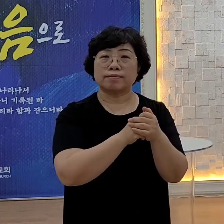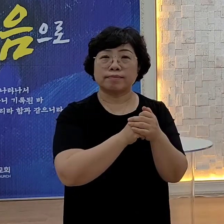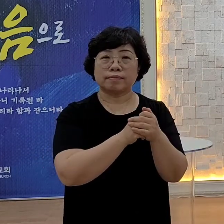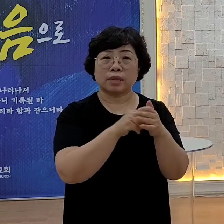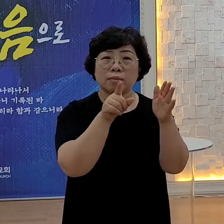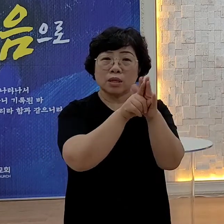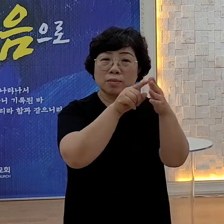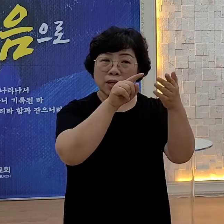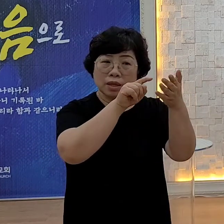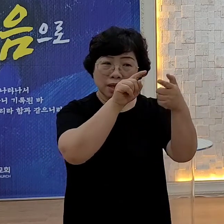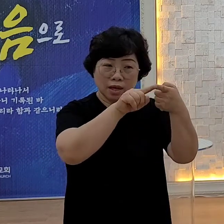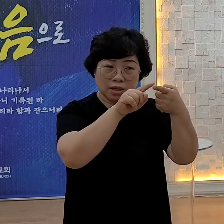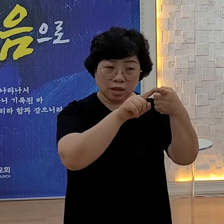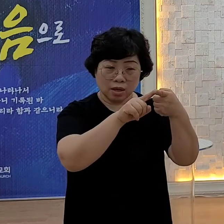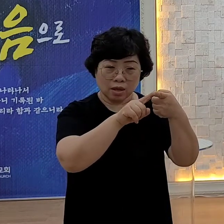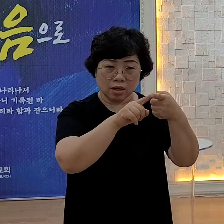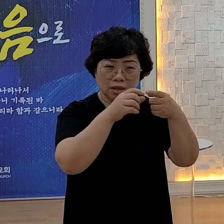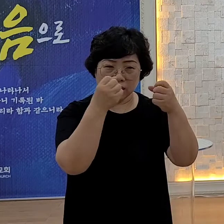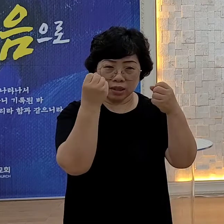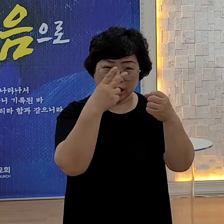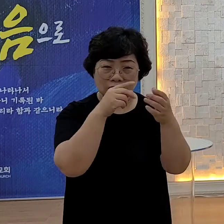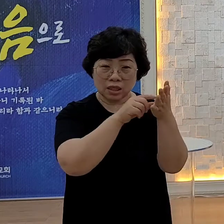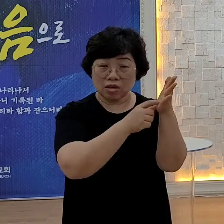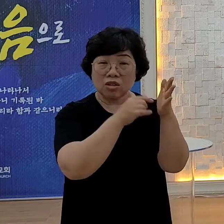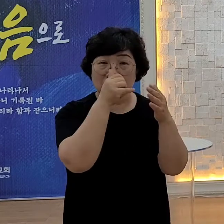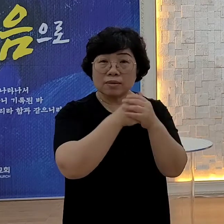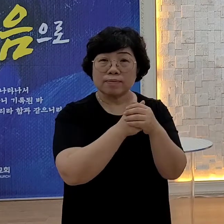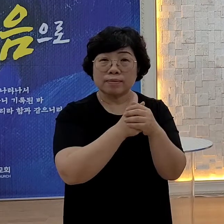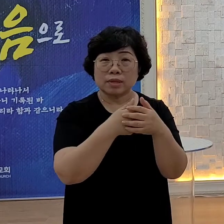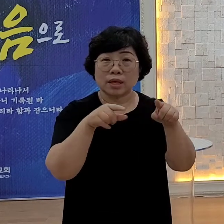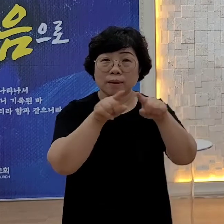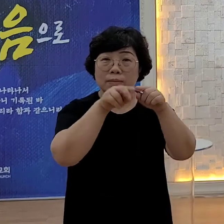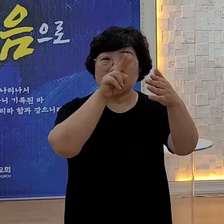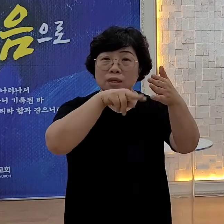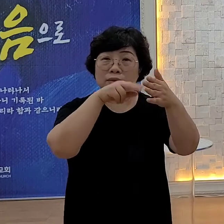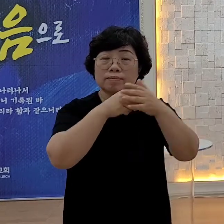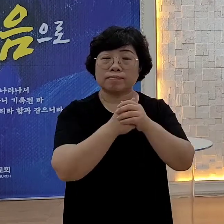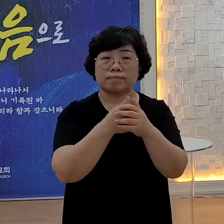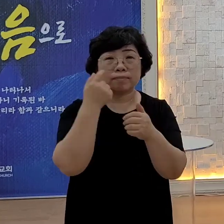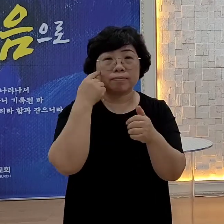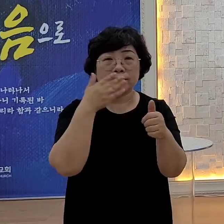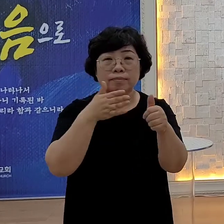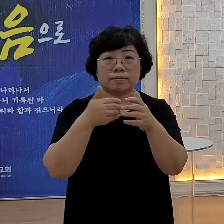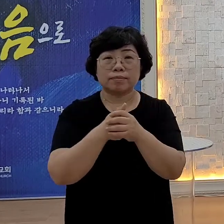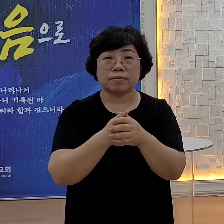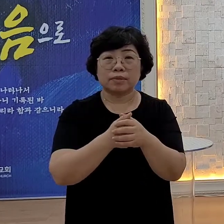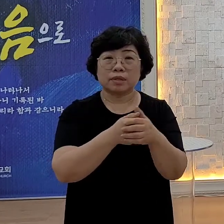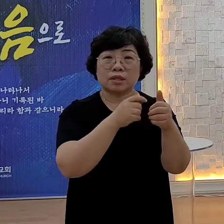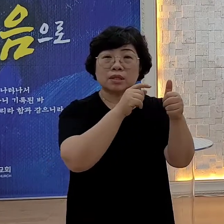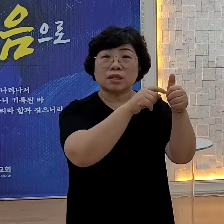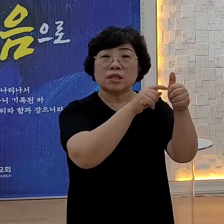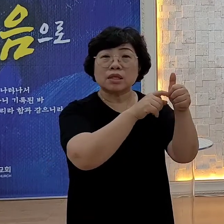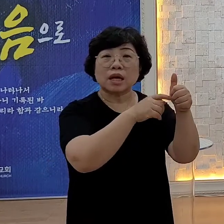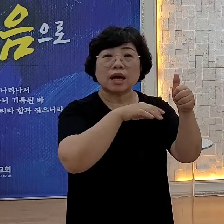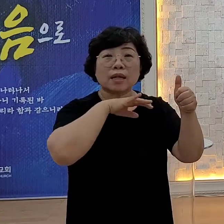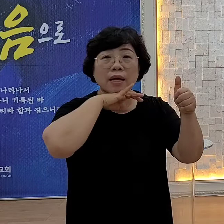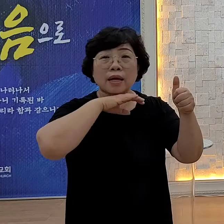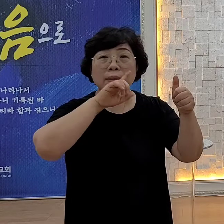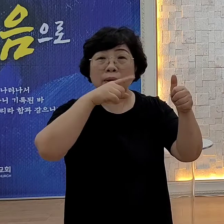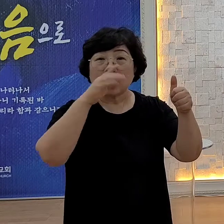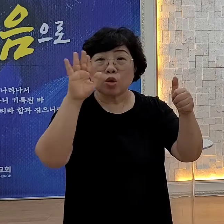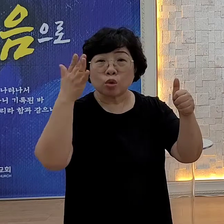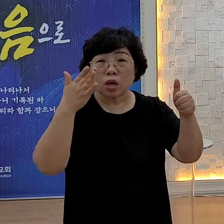뭔가 이것을 말합니다. 19절에서 21절에 우리 같이 한번 읽어보겠습니다. 시작. 그가 100세가